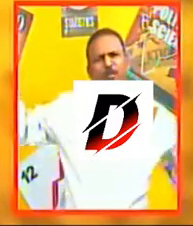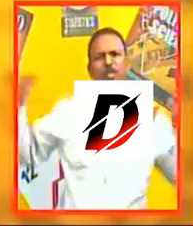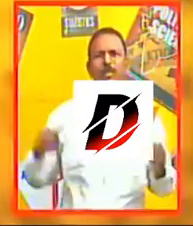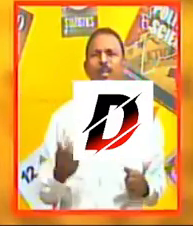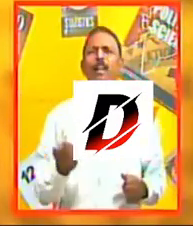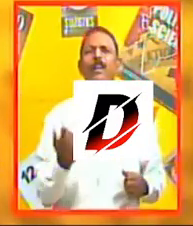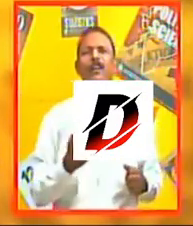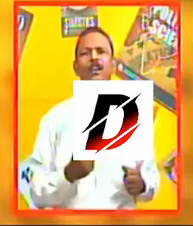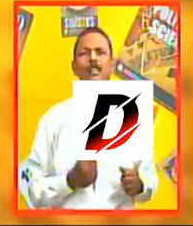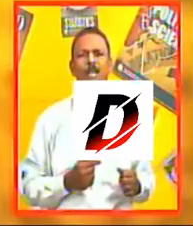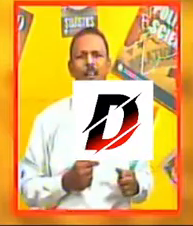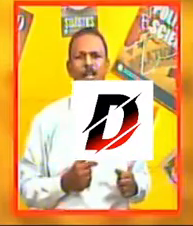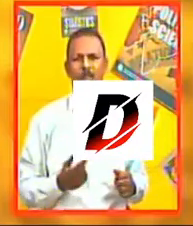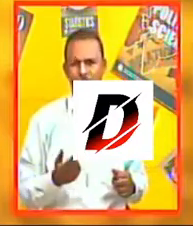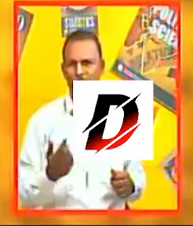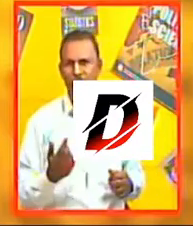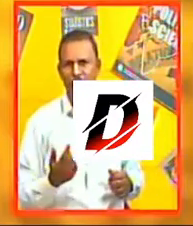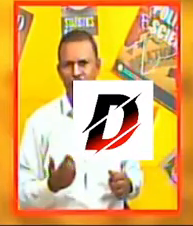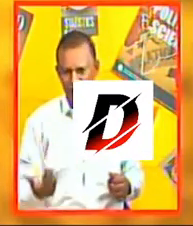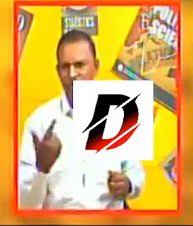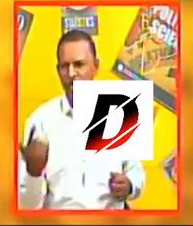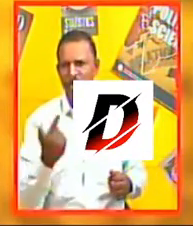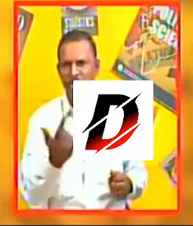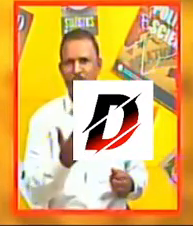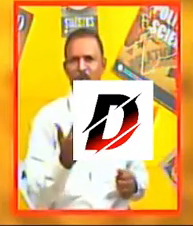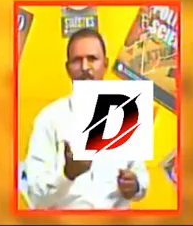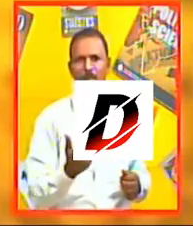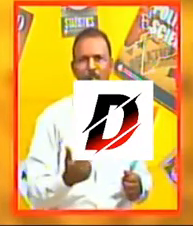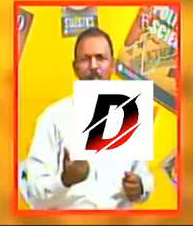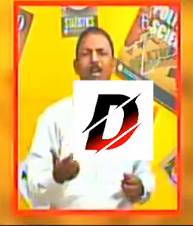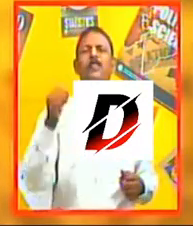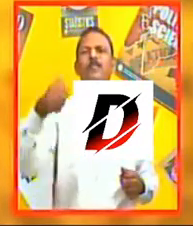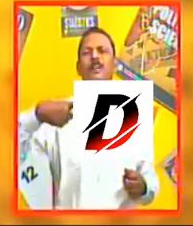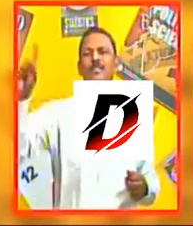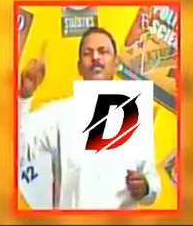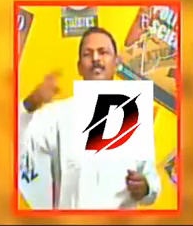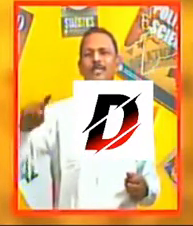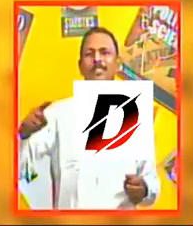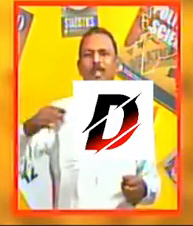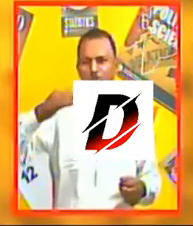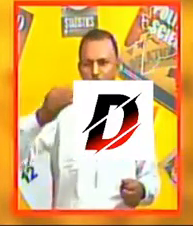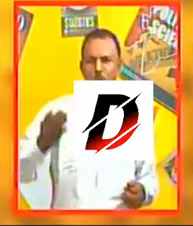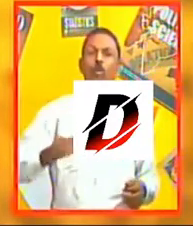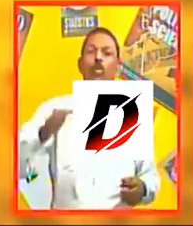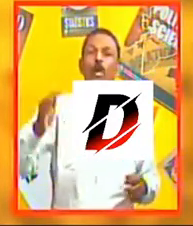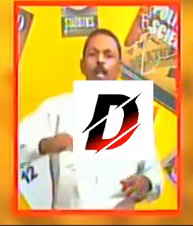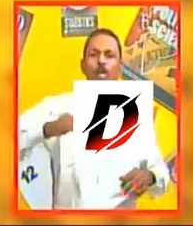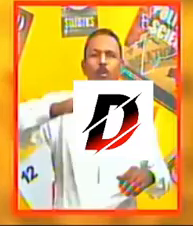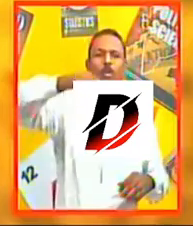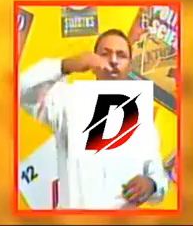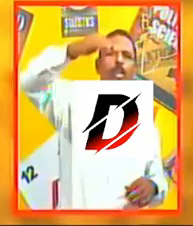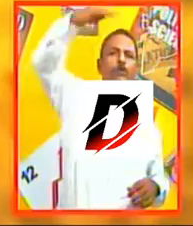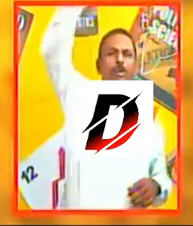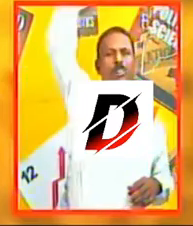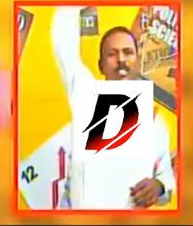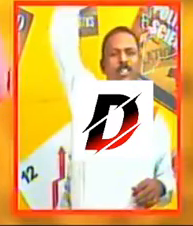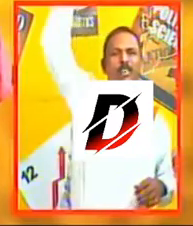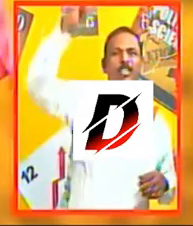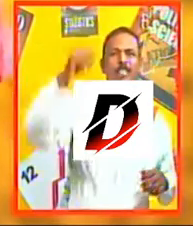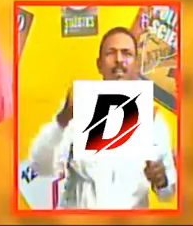குளிர் அதிகமாக இருக்கும். ஏன்னா சொல்லுங்கள், ஆ சொல்லுங்கள், அதே தான் தம்பி, உயரம் அதிகரிக்க